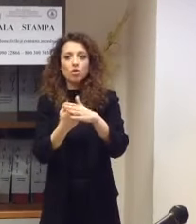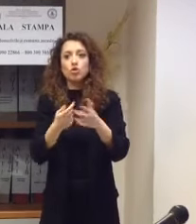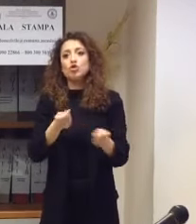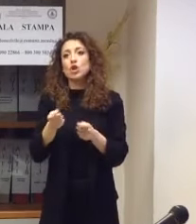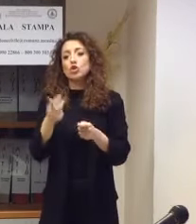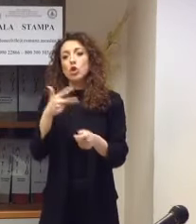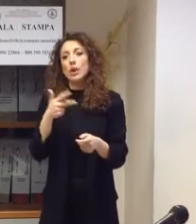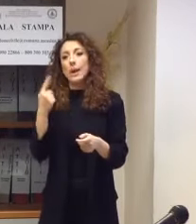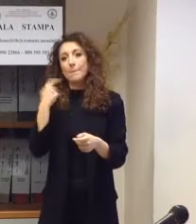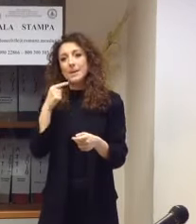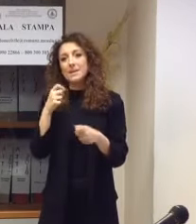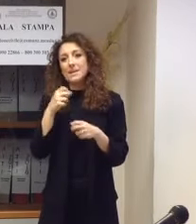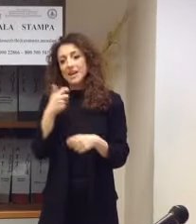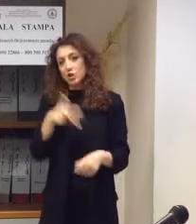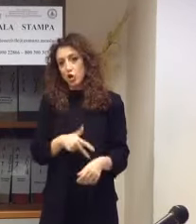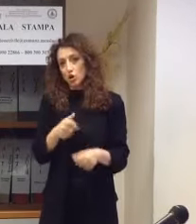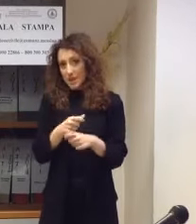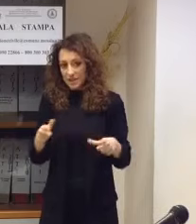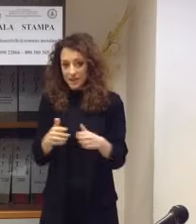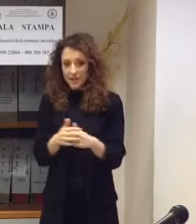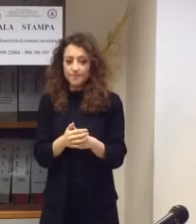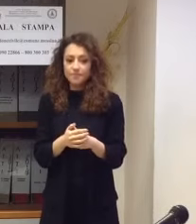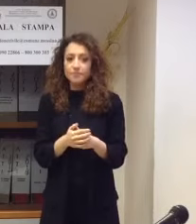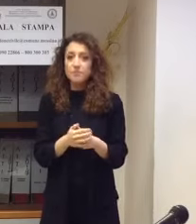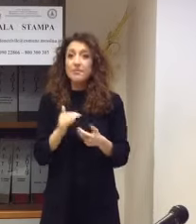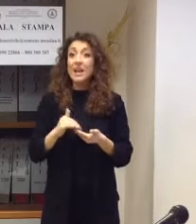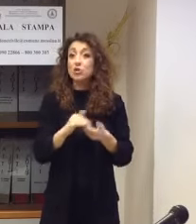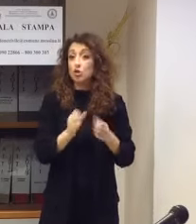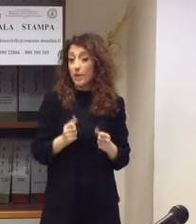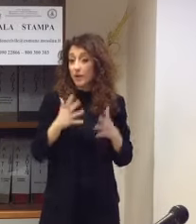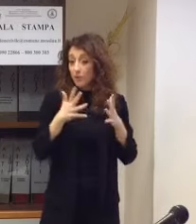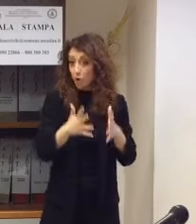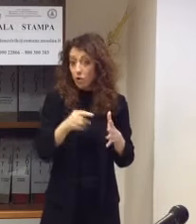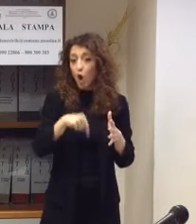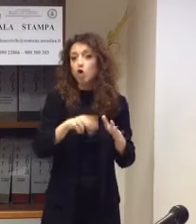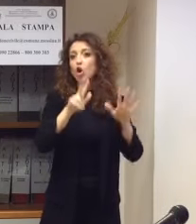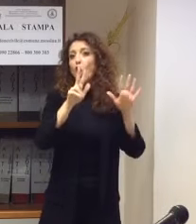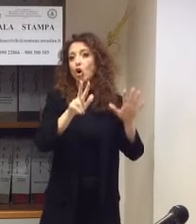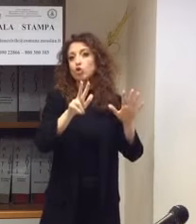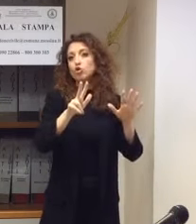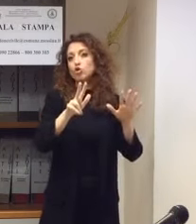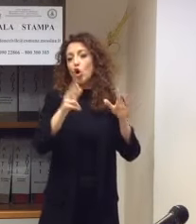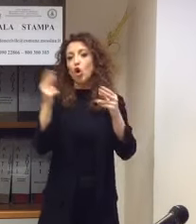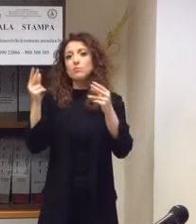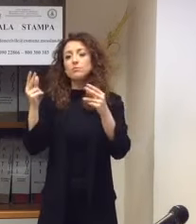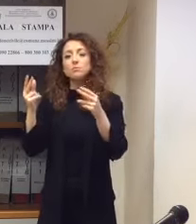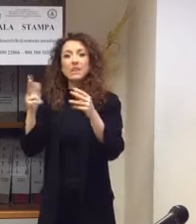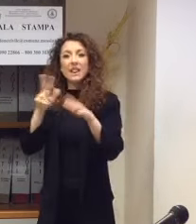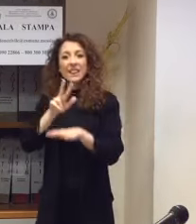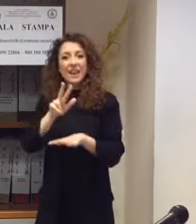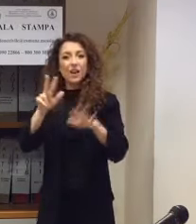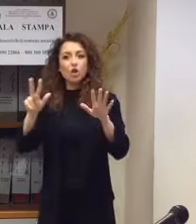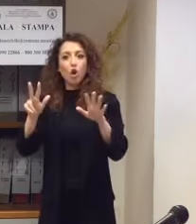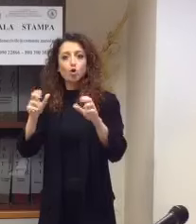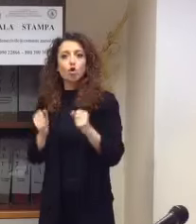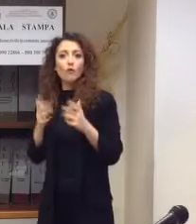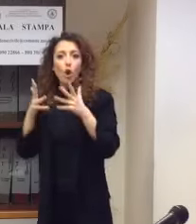City. Le associazioni di volontariato oggi intervenute sono state 8 per un totale di 38